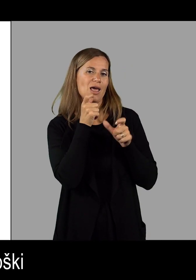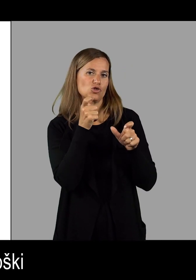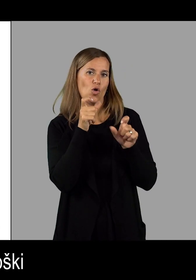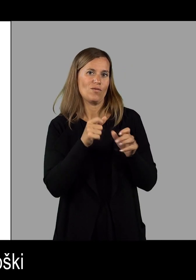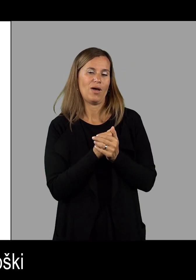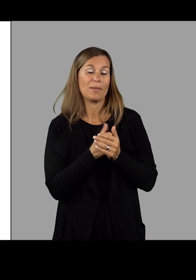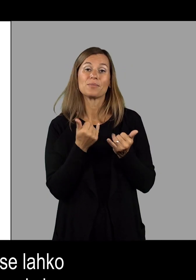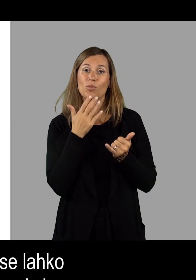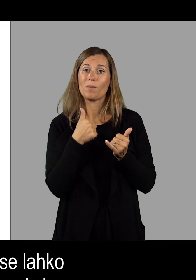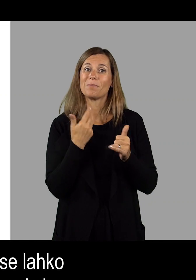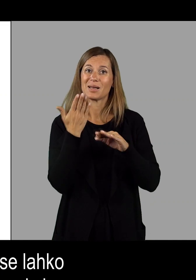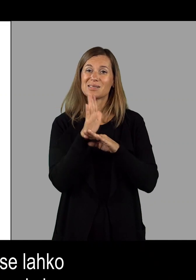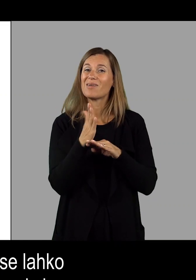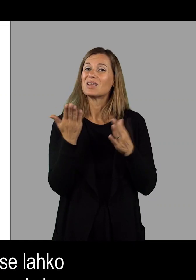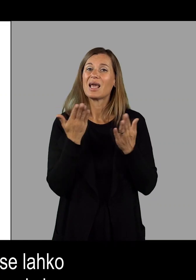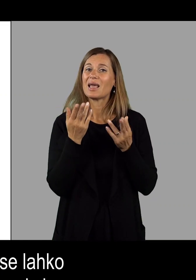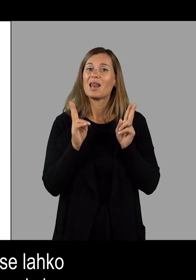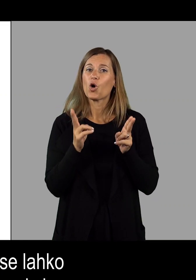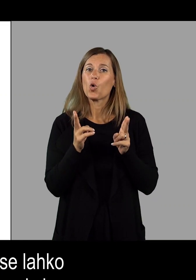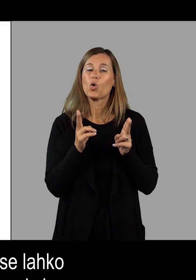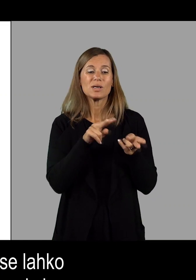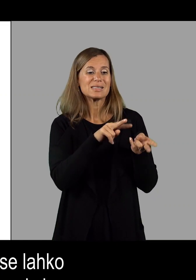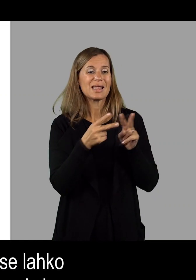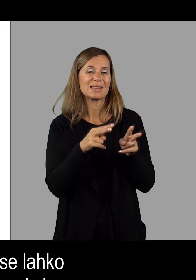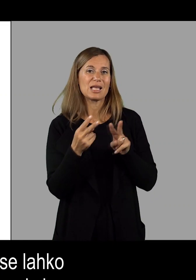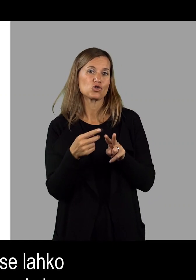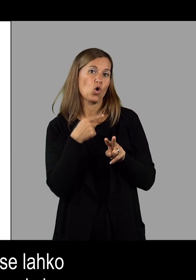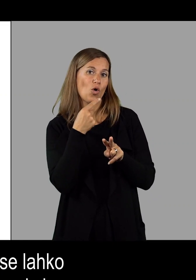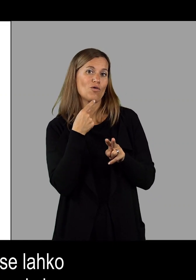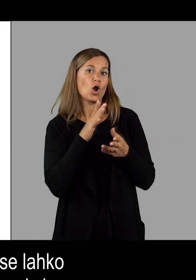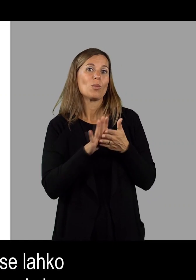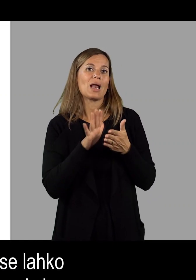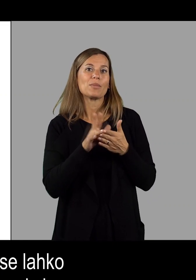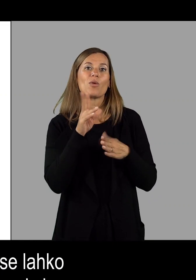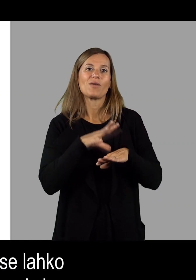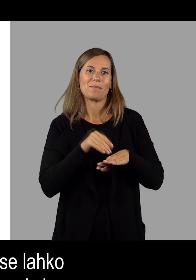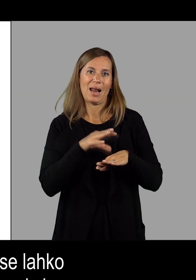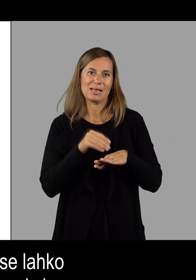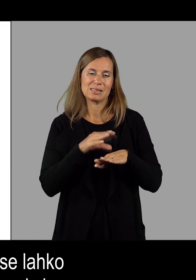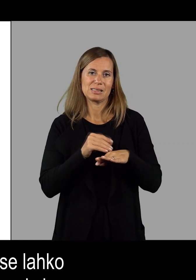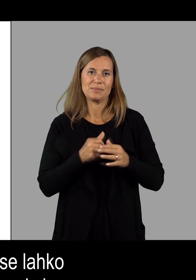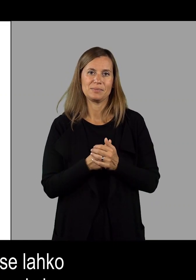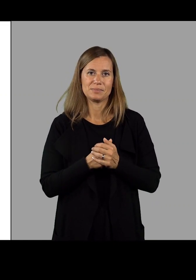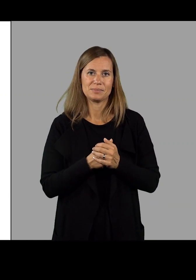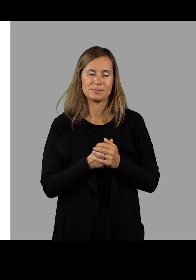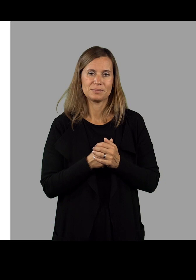glasova. Zdaj pa bom predstavila, kje vse lahko sintezo govora uporabimo v praksi.